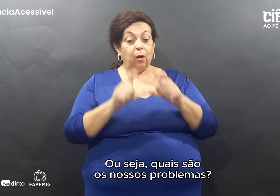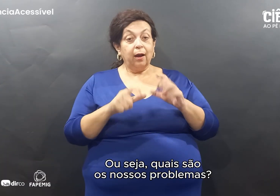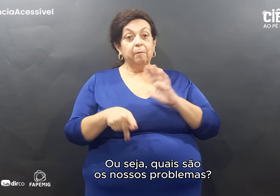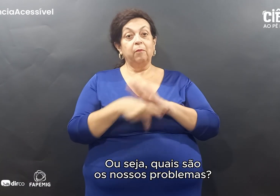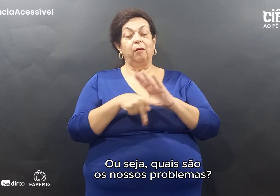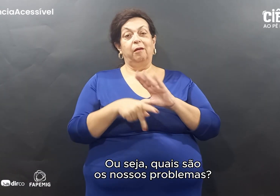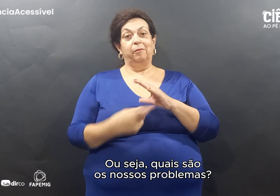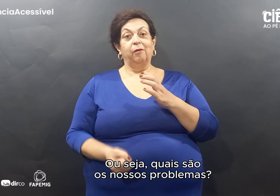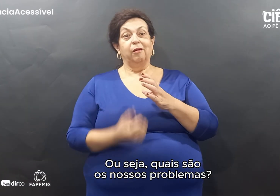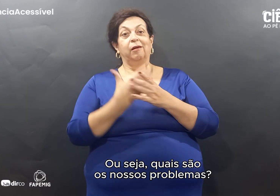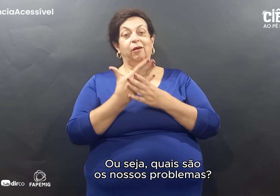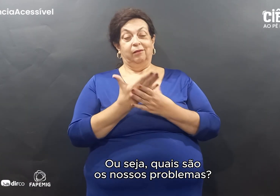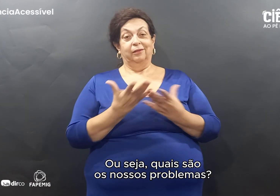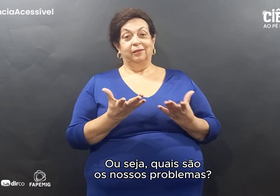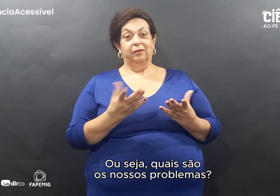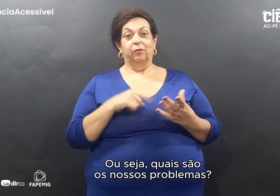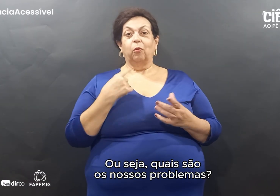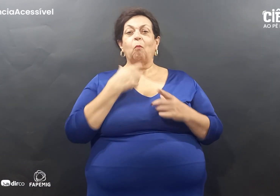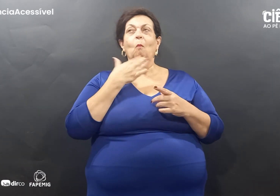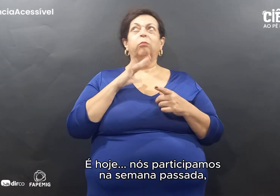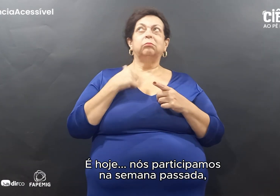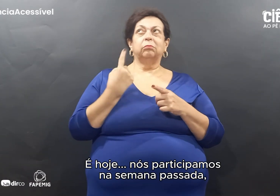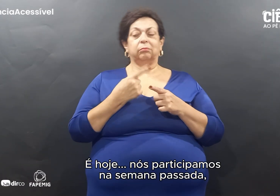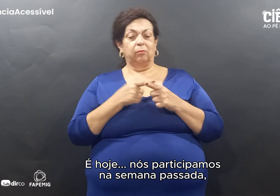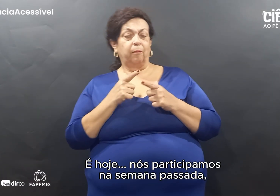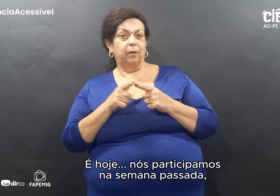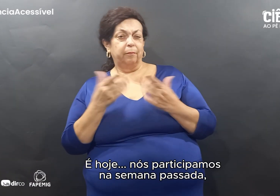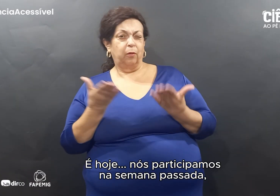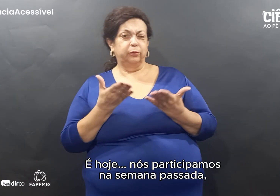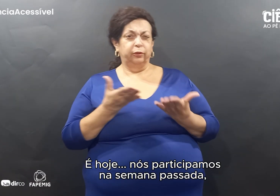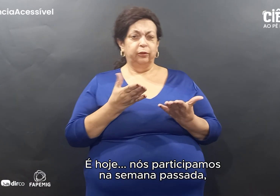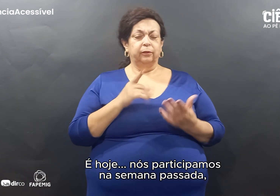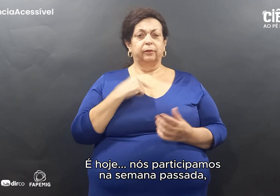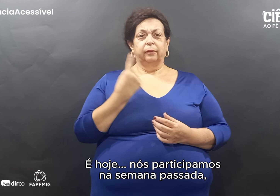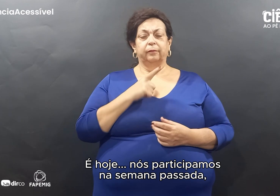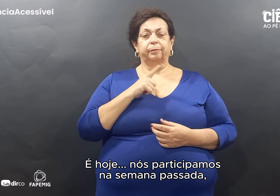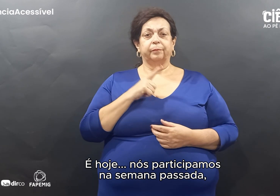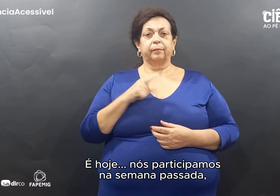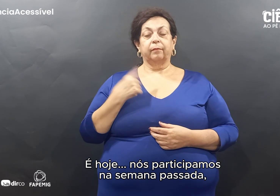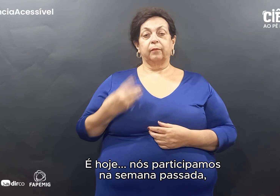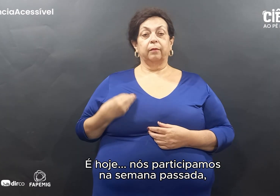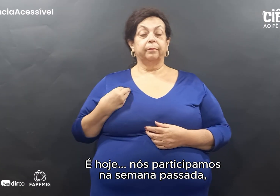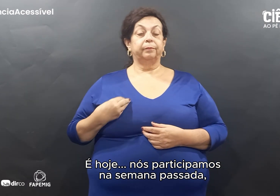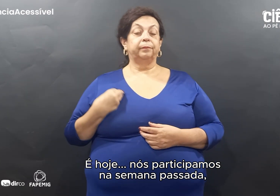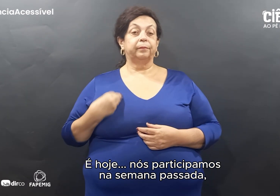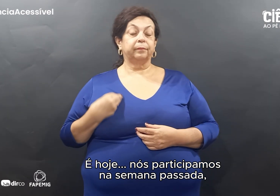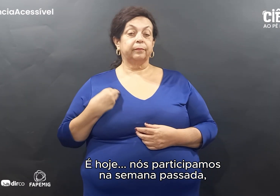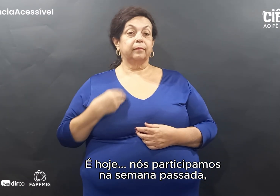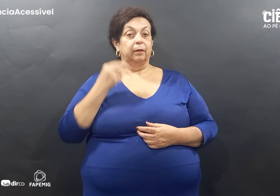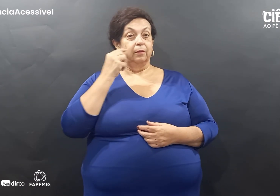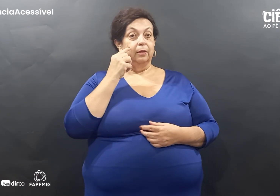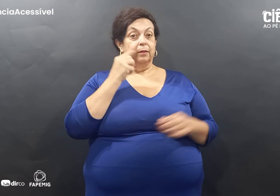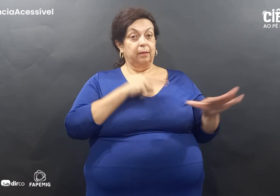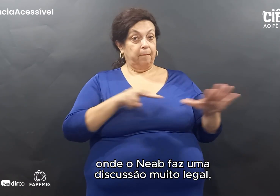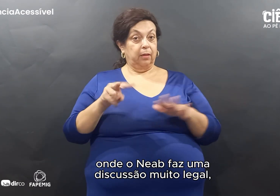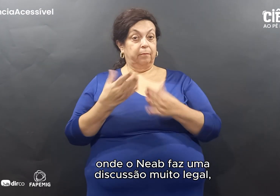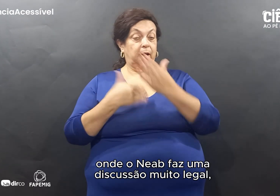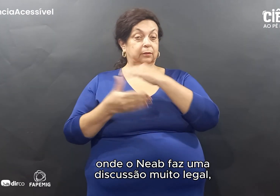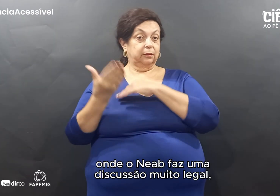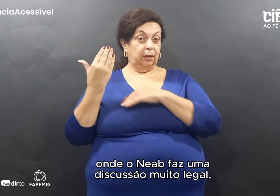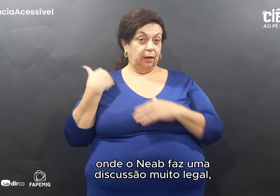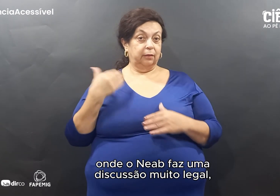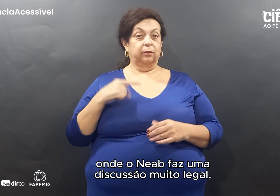Ou seja, quais são os nossos problemas? Hoje nós participamos na semana passada,